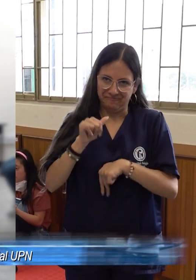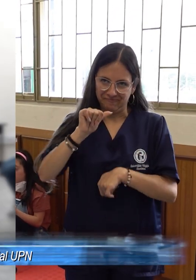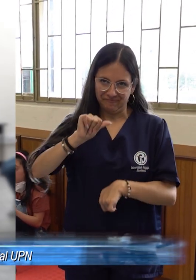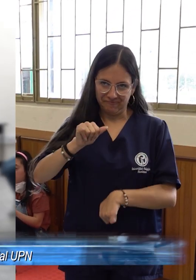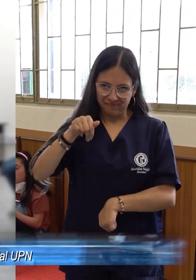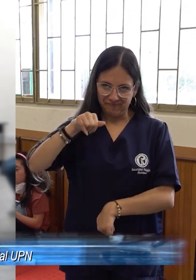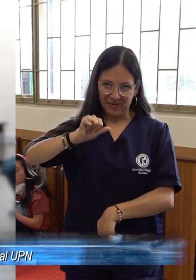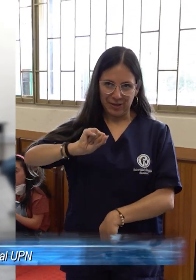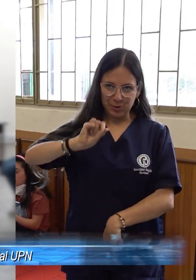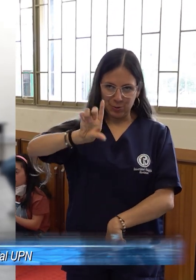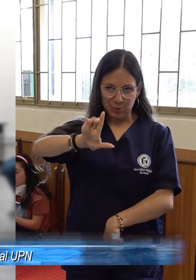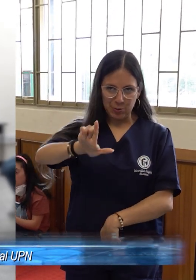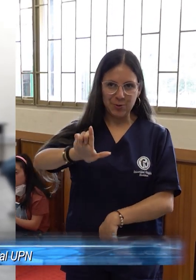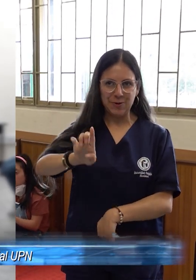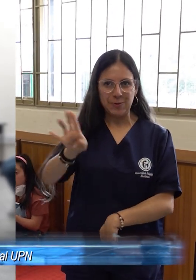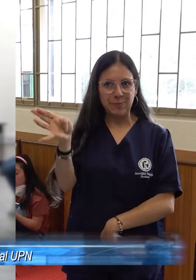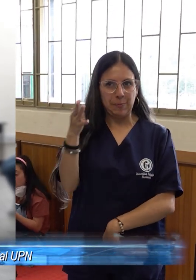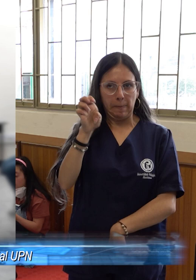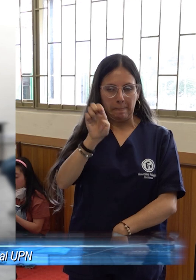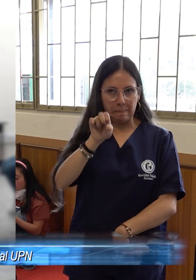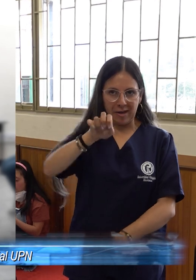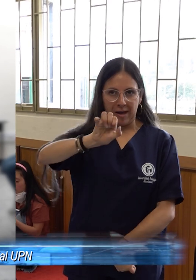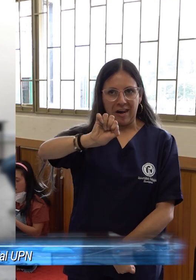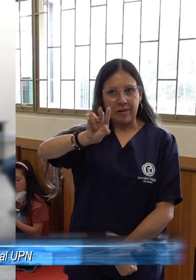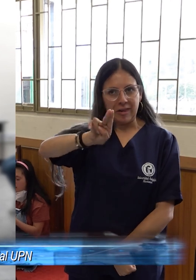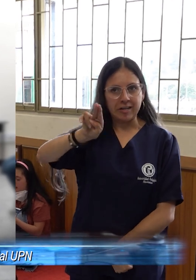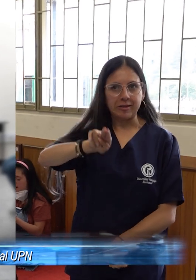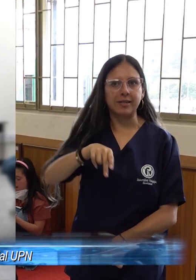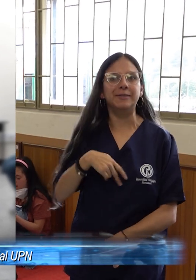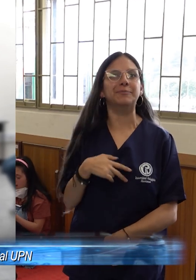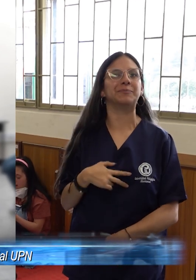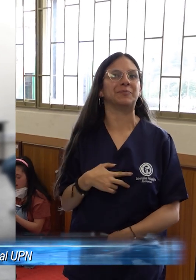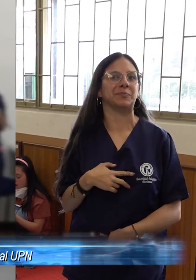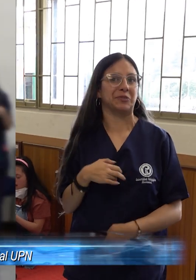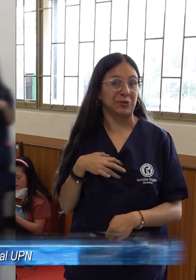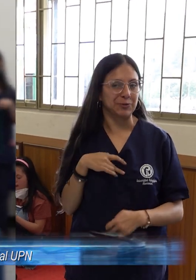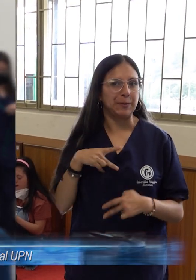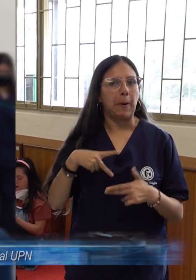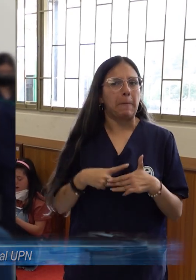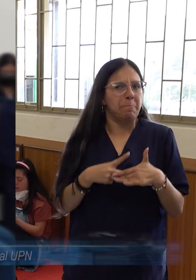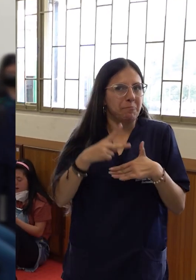Hola, mucho gusto. Mi seña es esta. Mi nombre es Anjul Benítez.